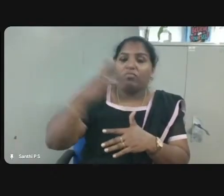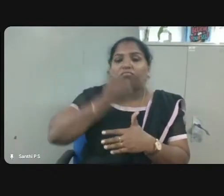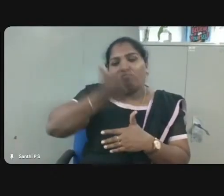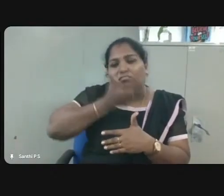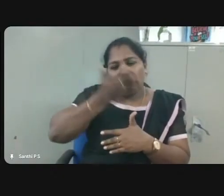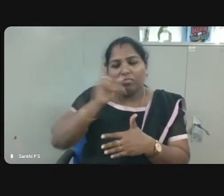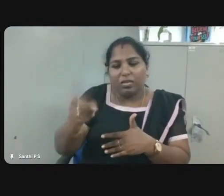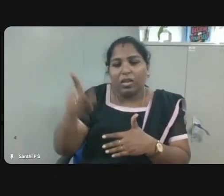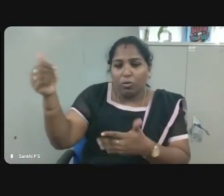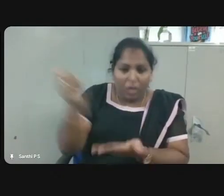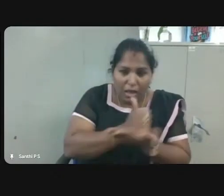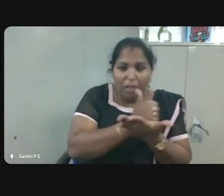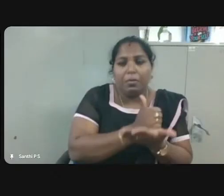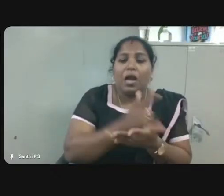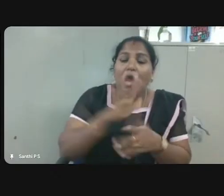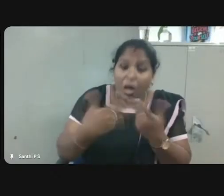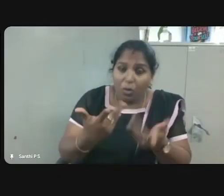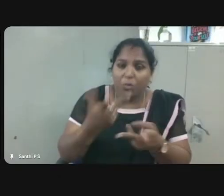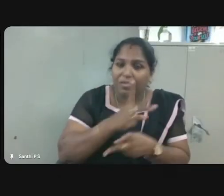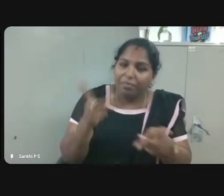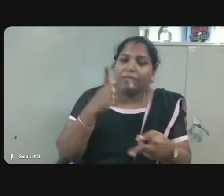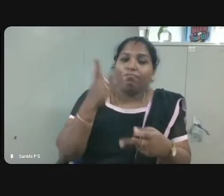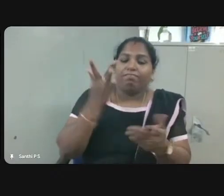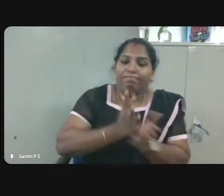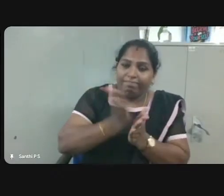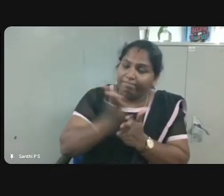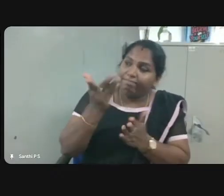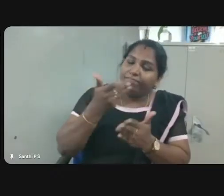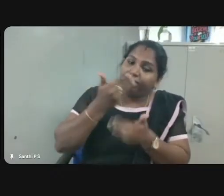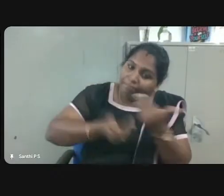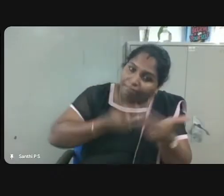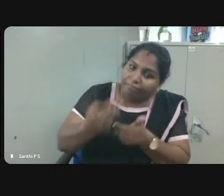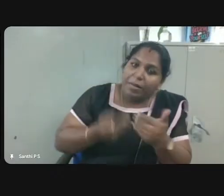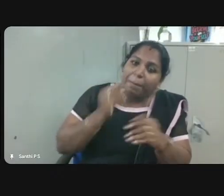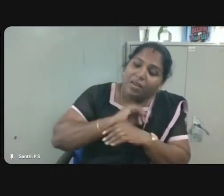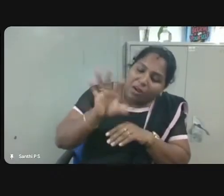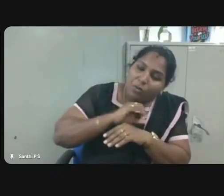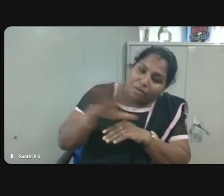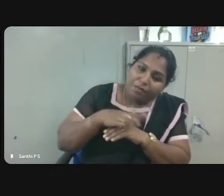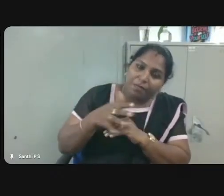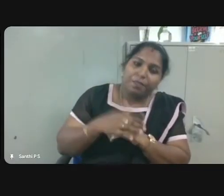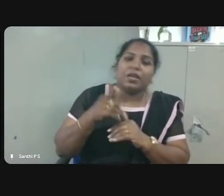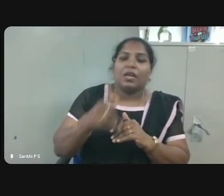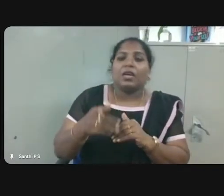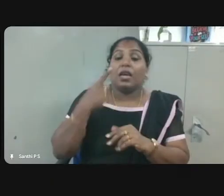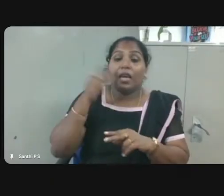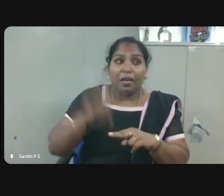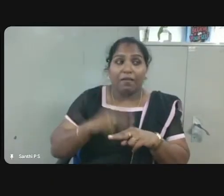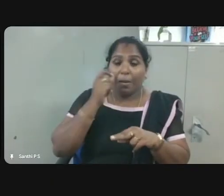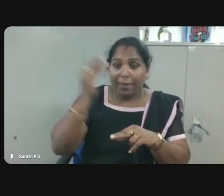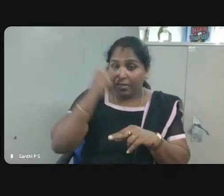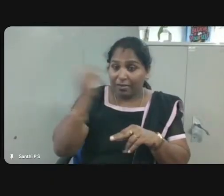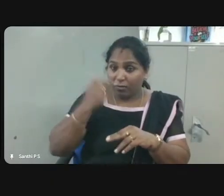ഈ കുഞ്ഞിനെ സഹായിക്കാൻ വേണ്ടി അവരെയും കൂടെ ഏൽപ്പിക്കണം. അങ്ങനെ വന്നാൽ ഈ പെട്ടെന്ന് തന്നെ ഇവർക്കൊരു ഇമ്പ്രൂവ്മെന്റ് കാണാറുണ്ട്.